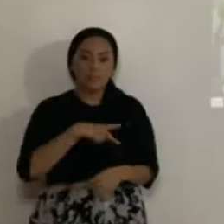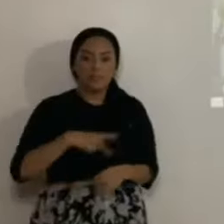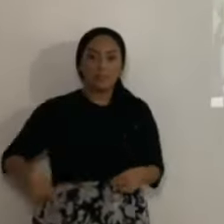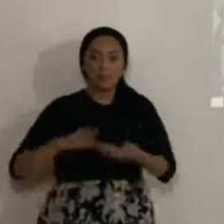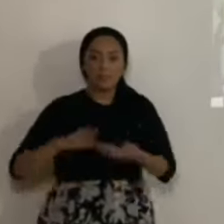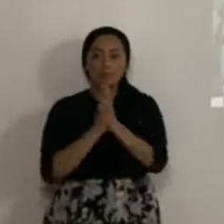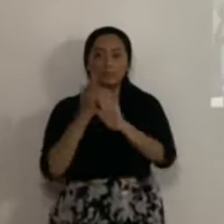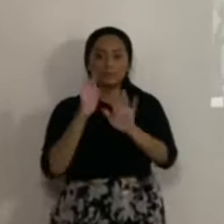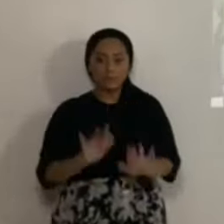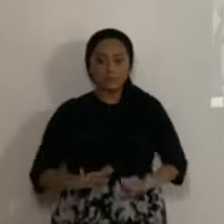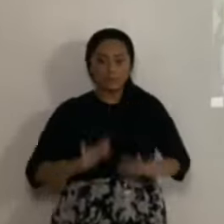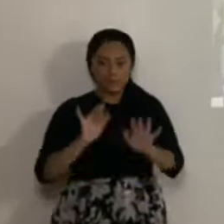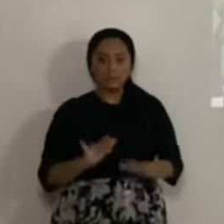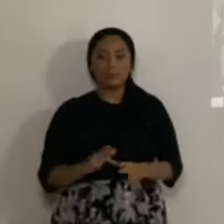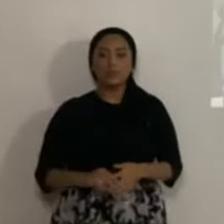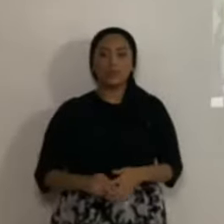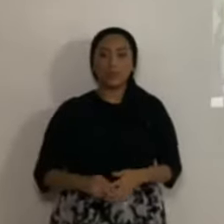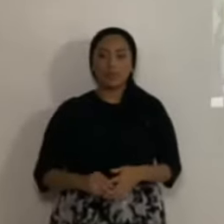benevolente,